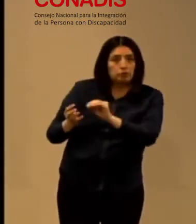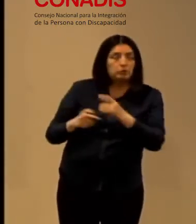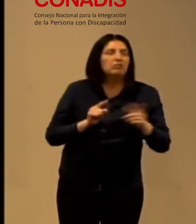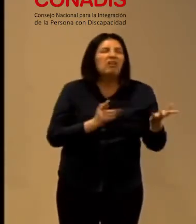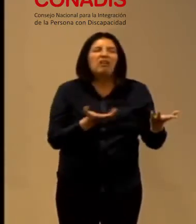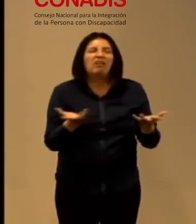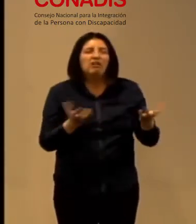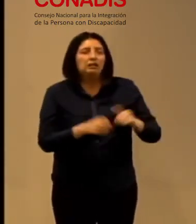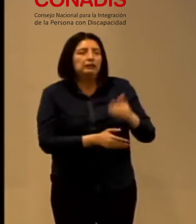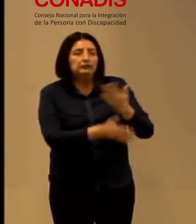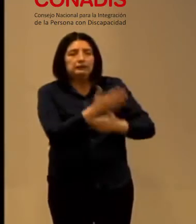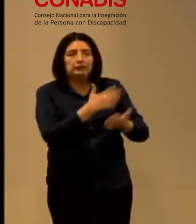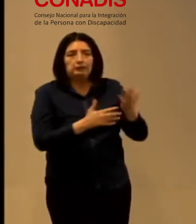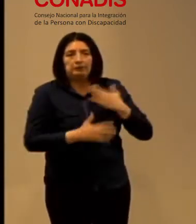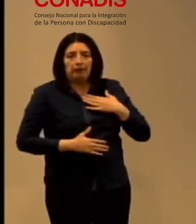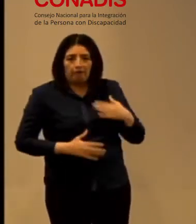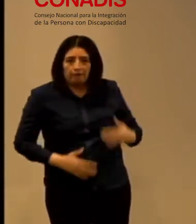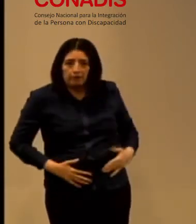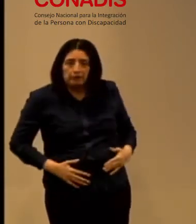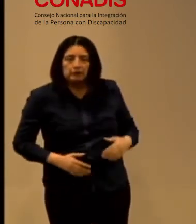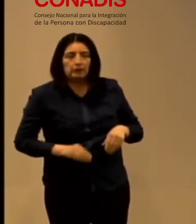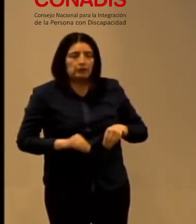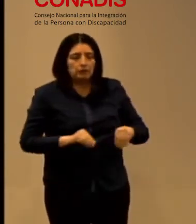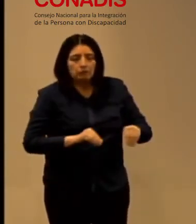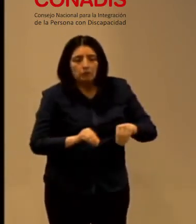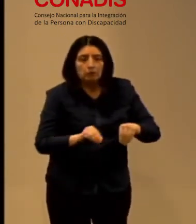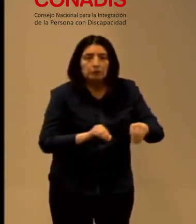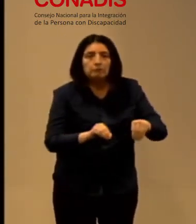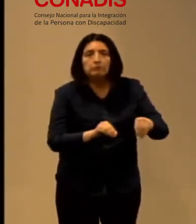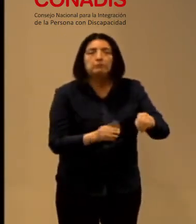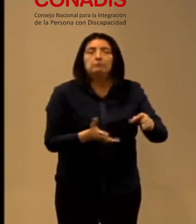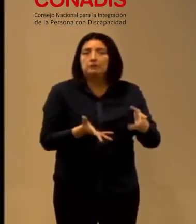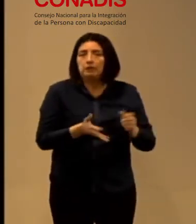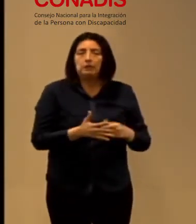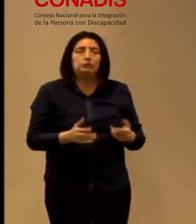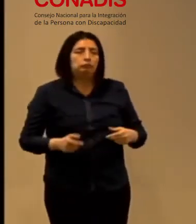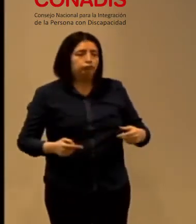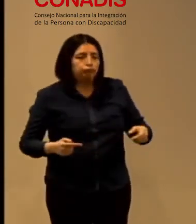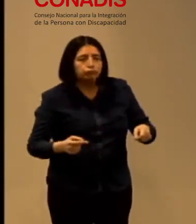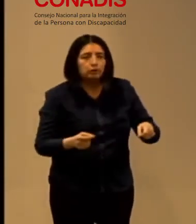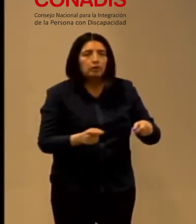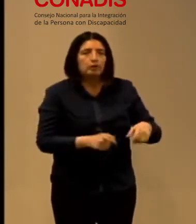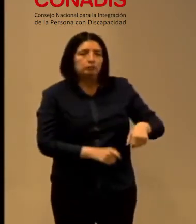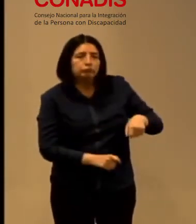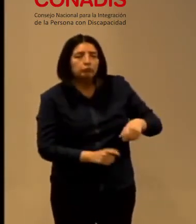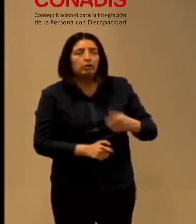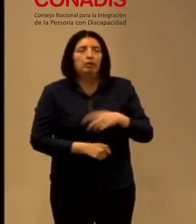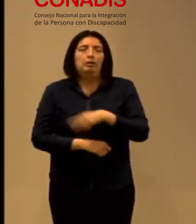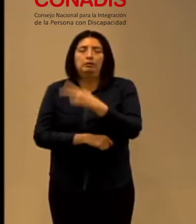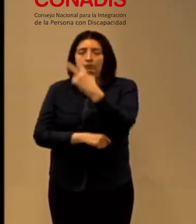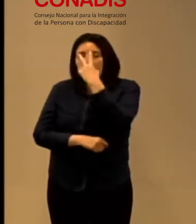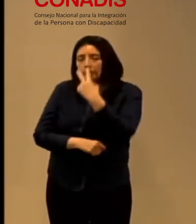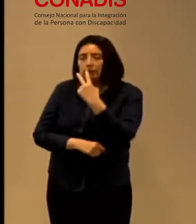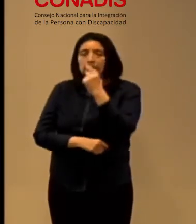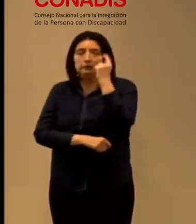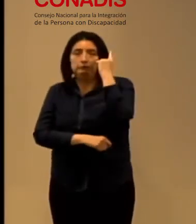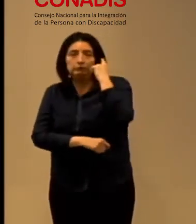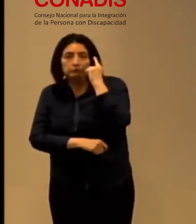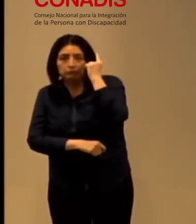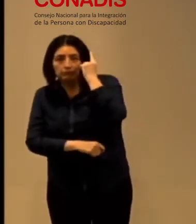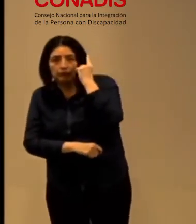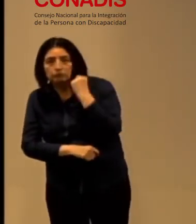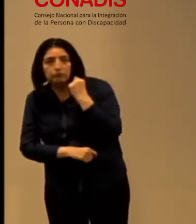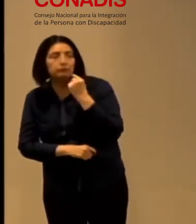las principales son discapacidad físico-motora, del desplazamiento, ¿no es cierto?, la locomoción, visual y auditiva, entre